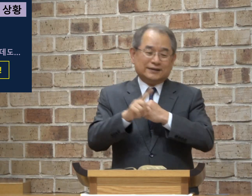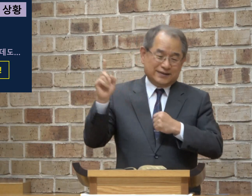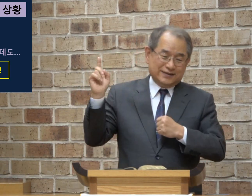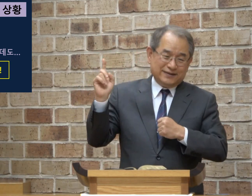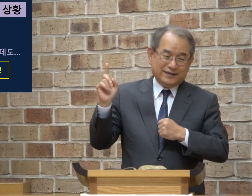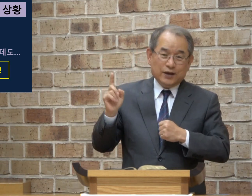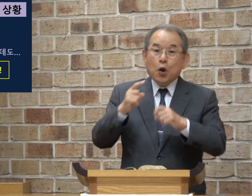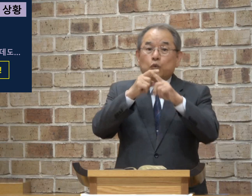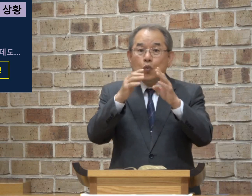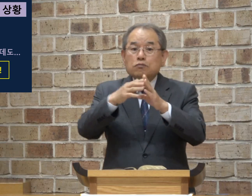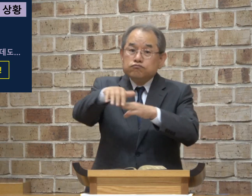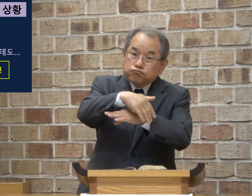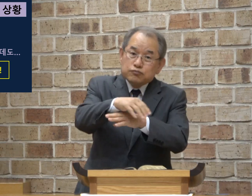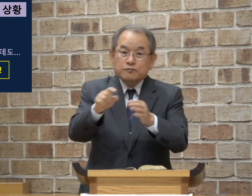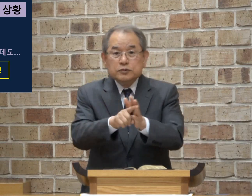성령을 받지 못했다.